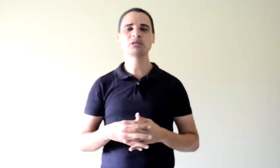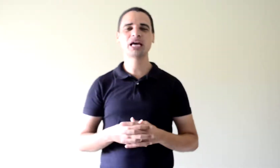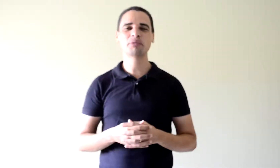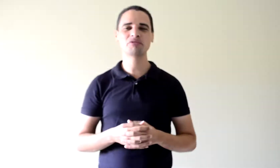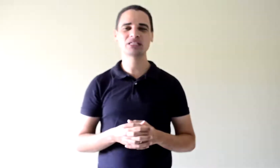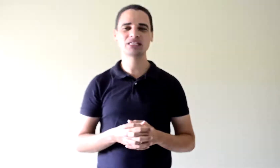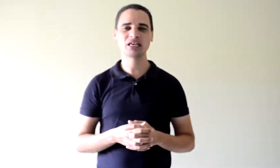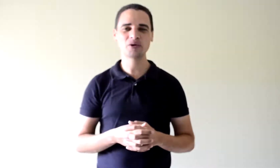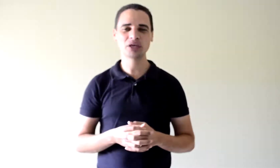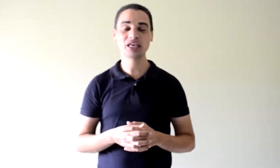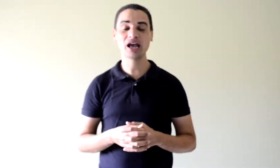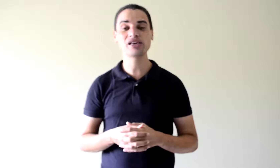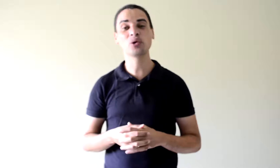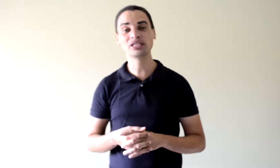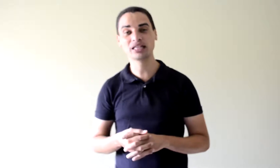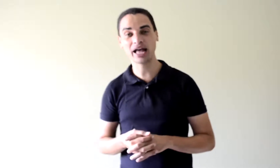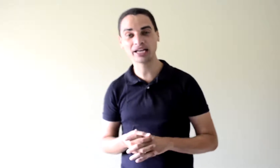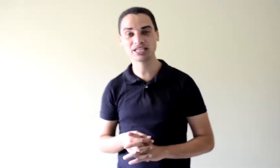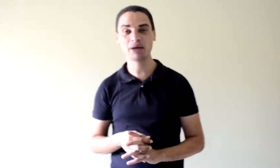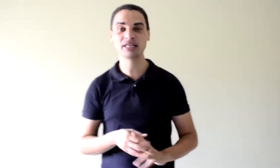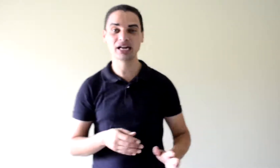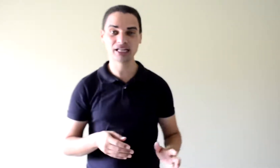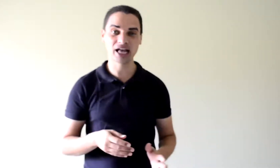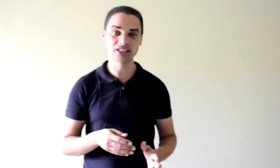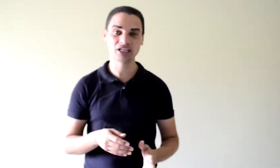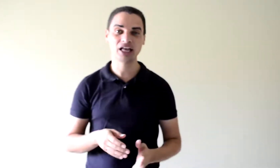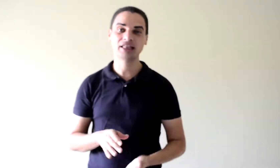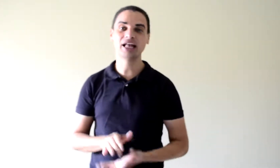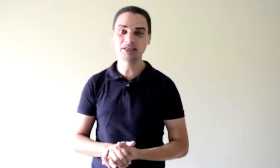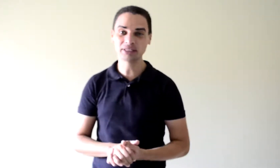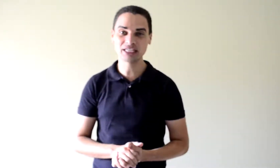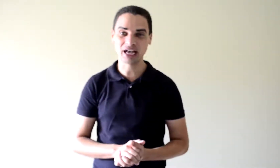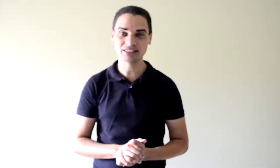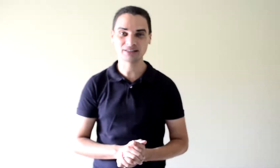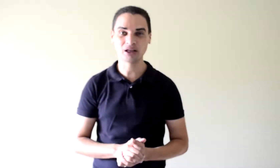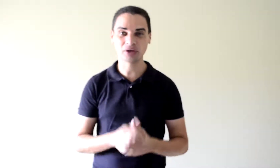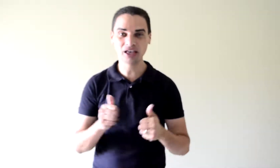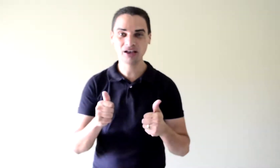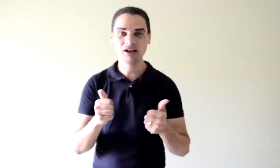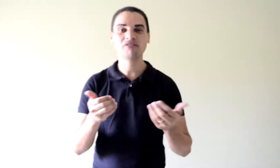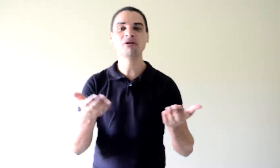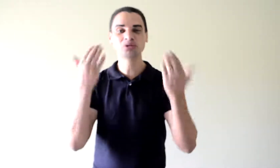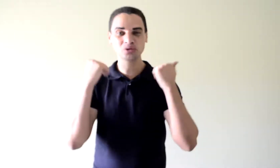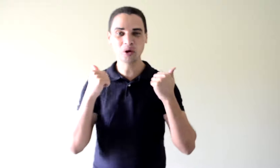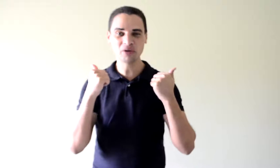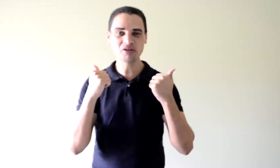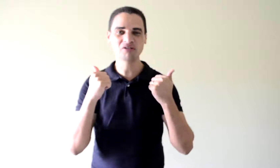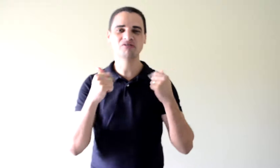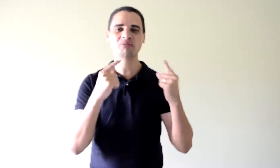explicar para vocês aí o que é a iconicidade e a arbitrariedade na língua de sinais, tá ok? Vamos junto comigo, vamos dar